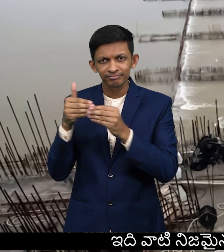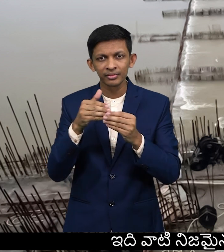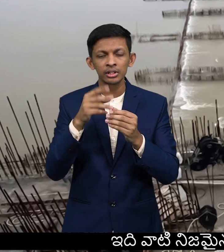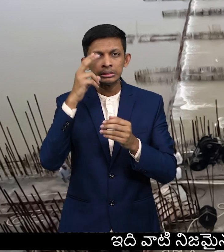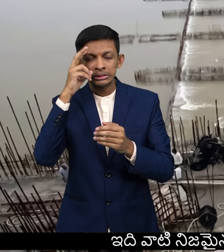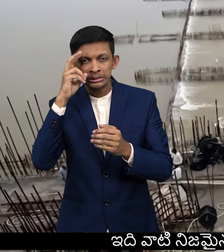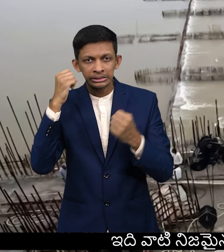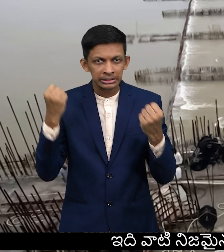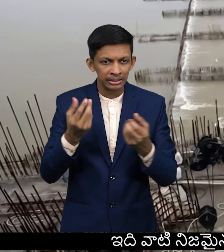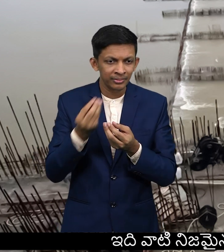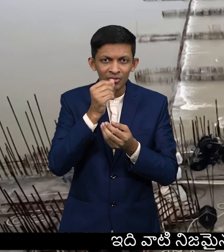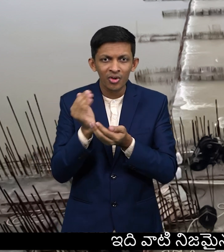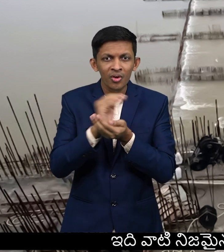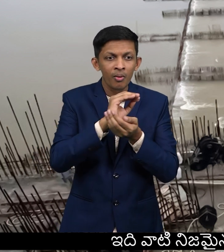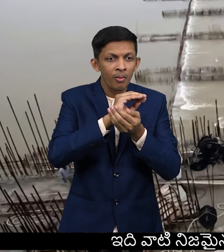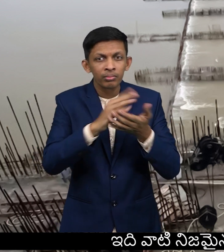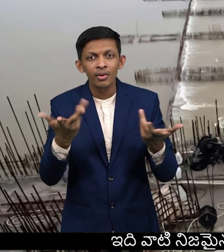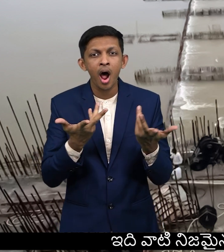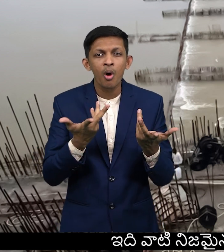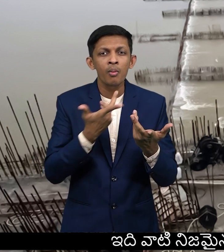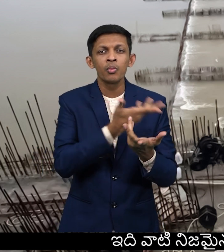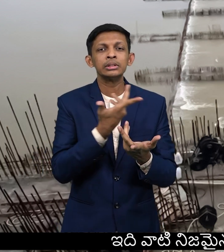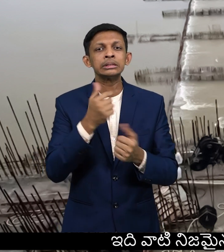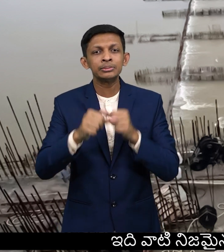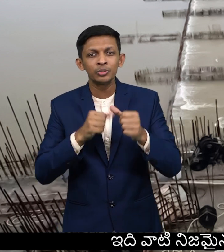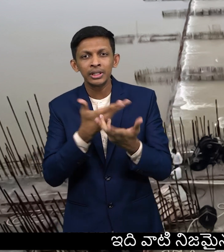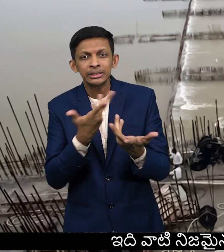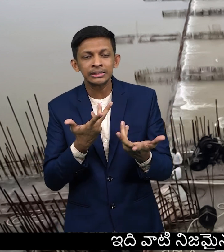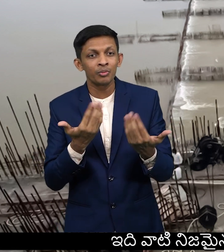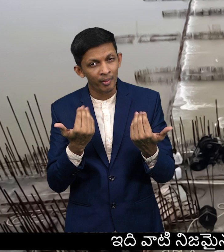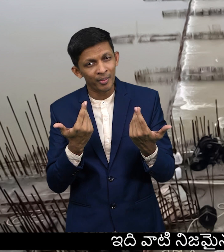ఇది వాటి నిజమైన సామర్థ్యంపై సందేహానికి దారితీసింది.